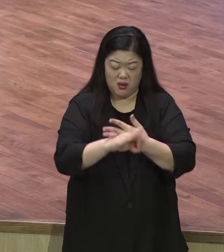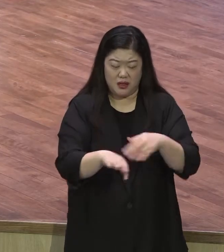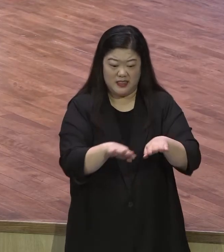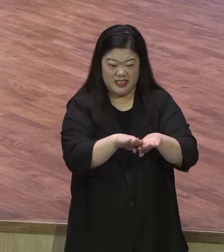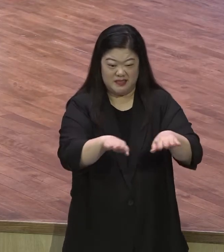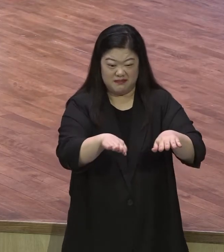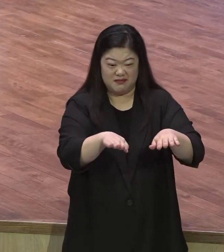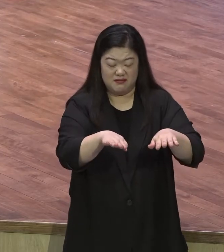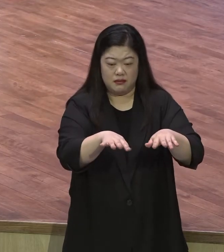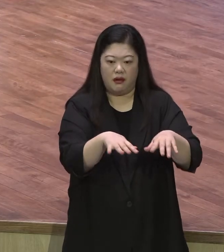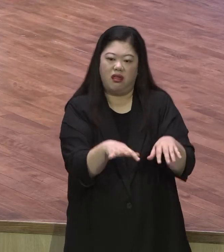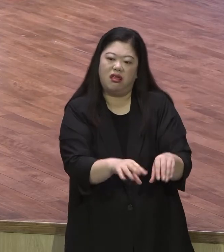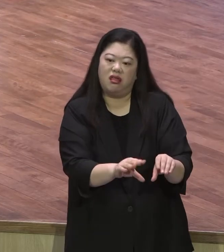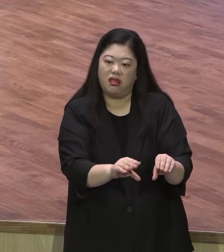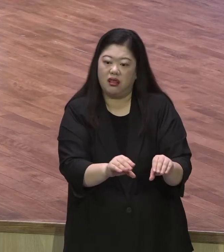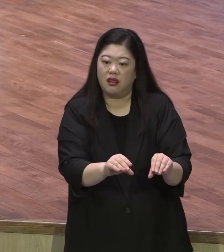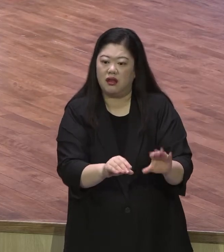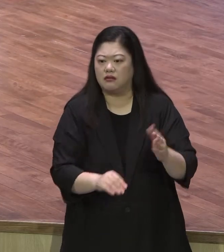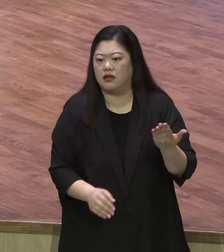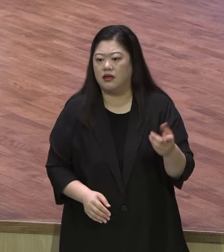실체가 드러난다 그랬어요.